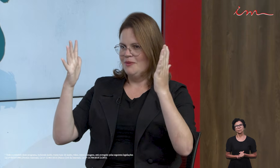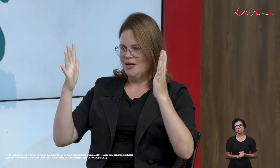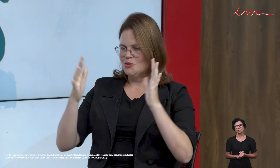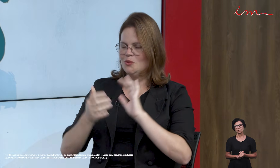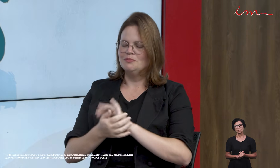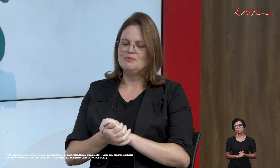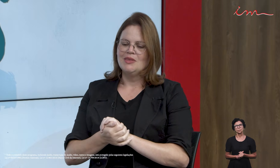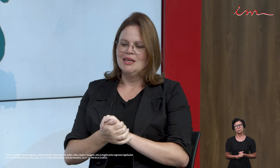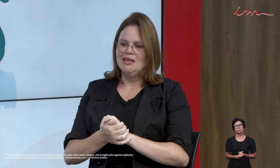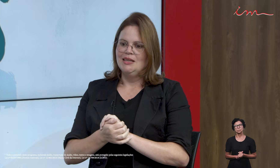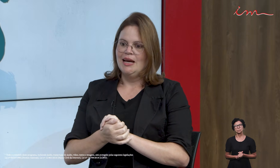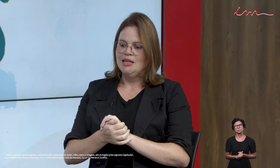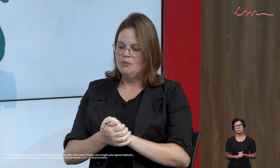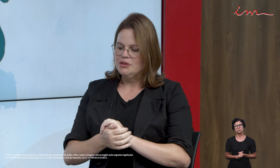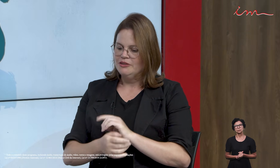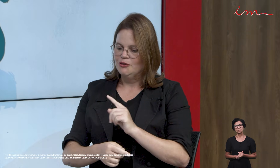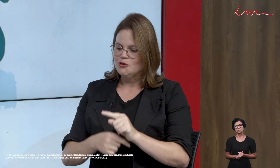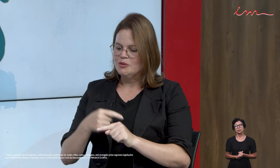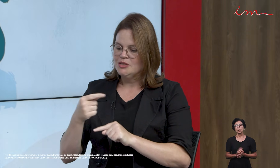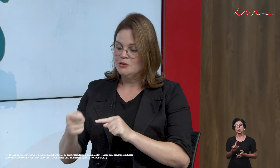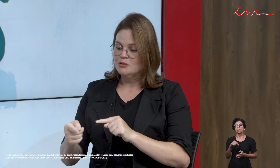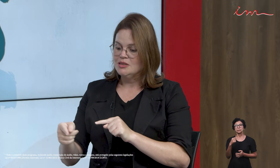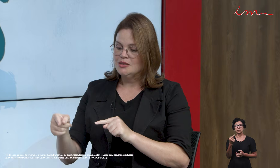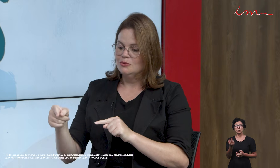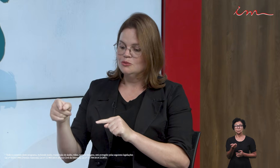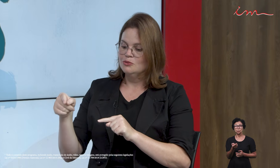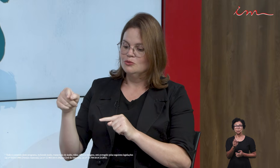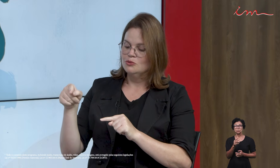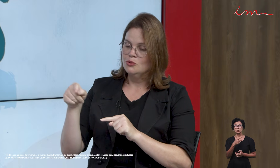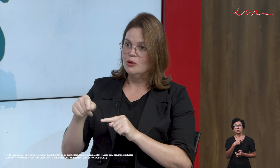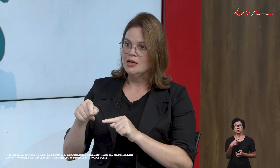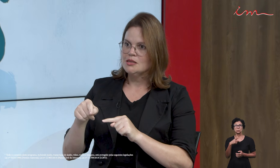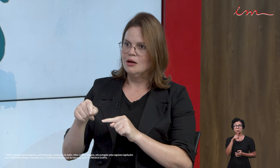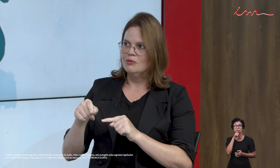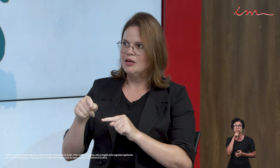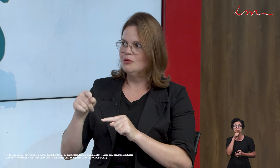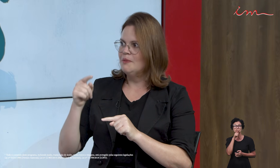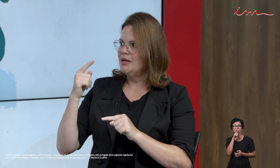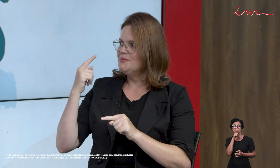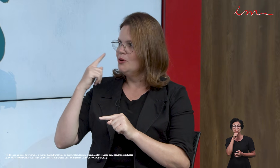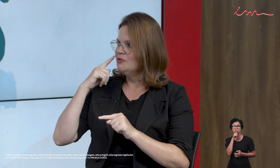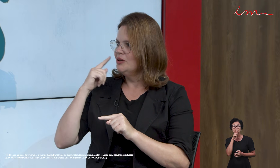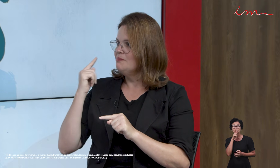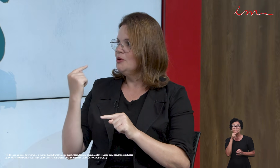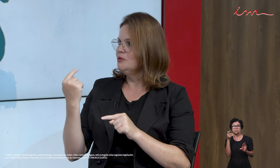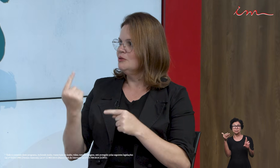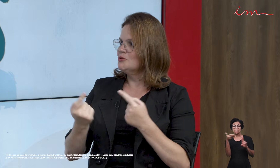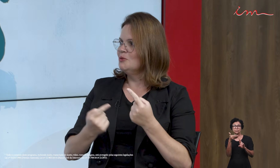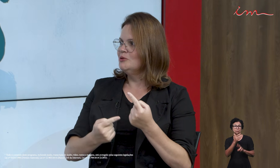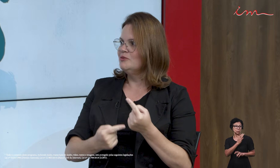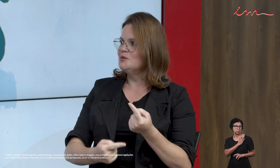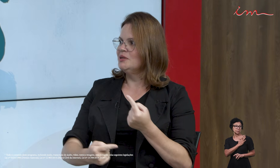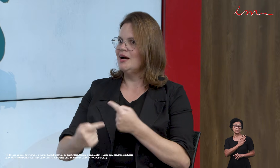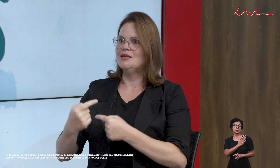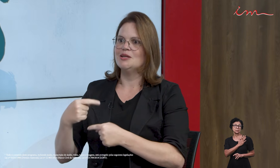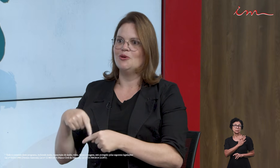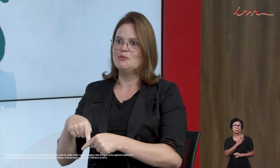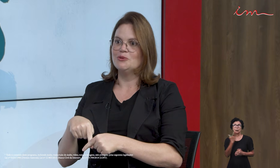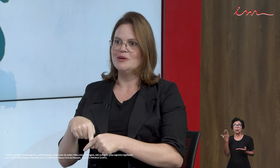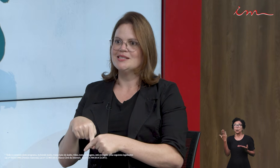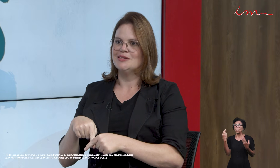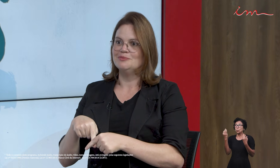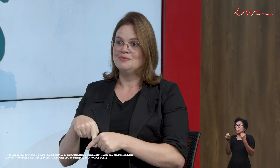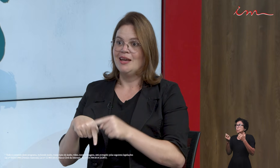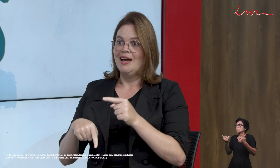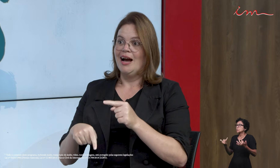festa da Páscoa. E aí depois ele falou sobre a circuncisão do coração. Eu na mesma hora eu falei, meu Deus, como que eu vou explicar isso agora